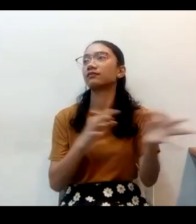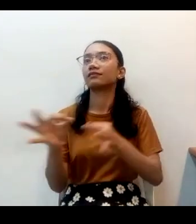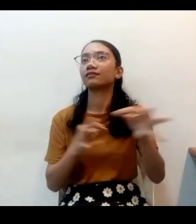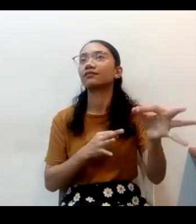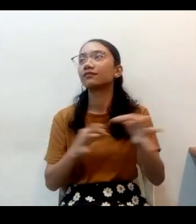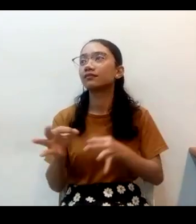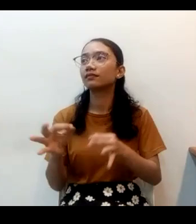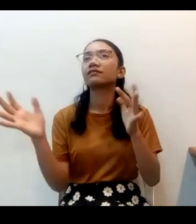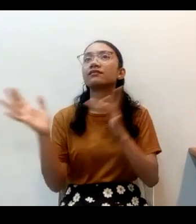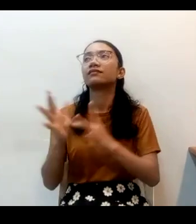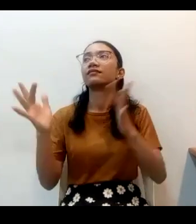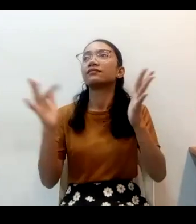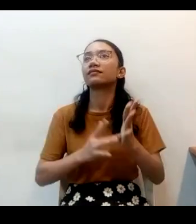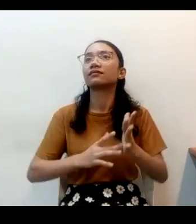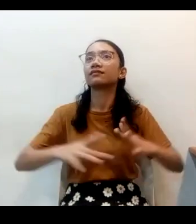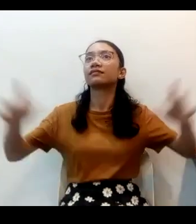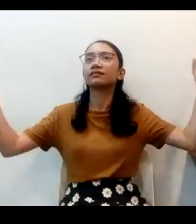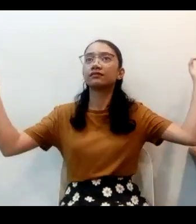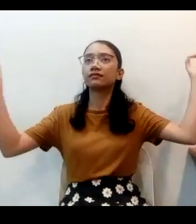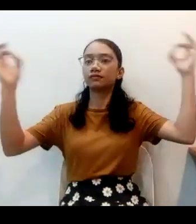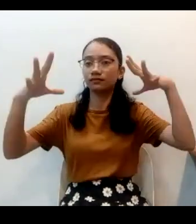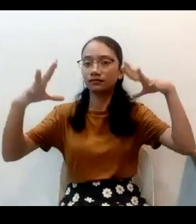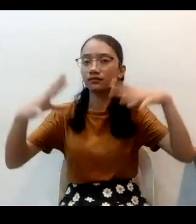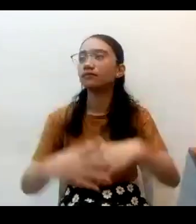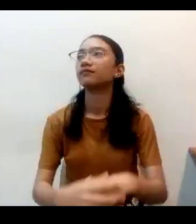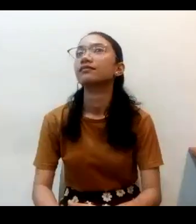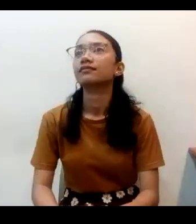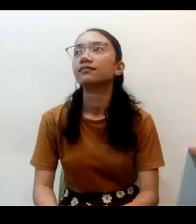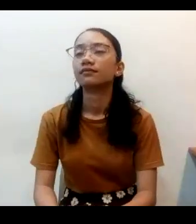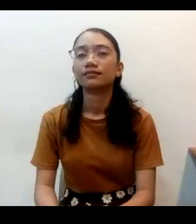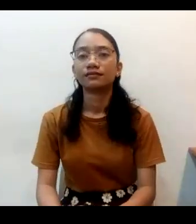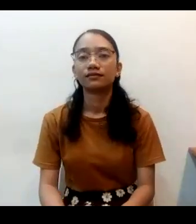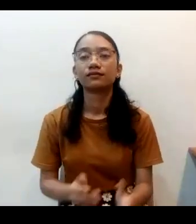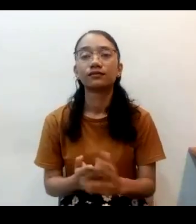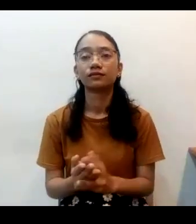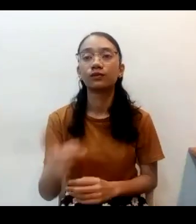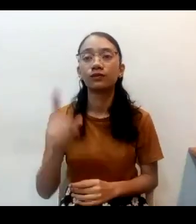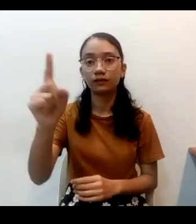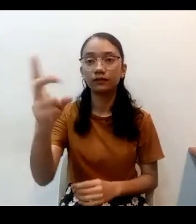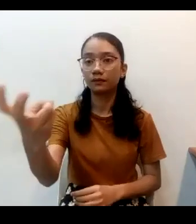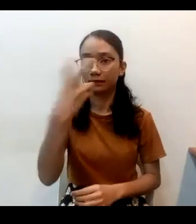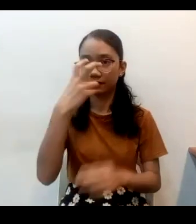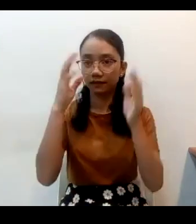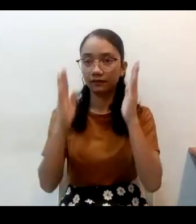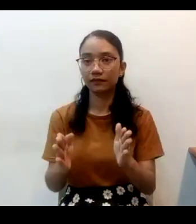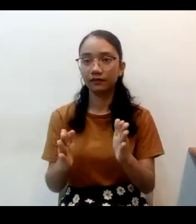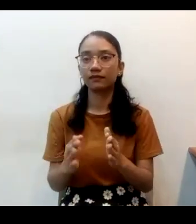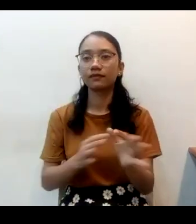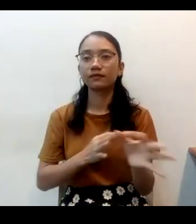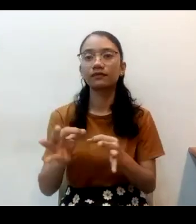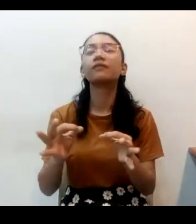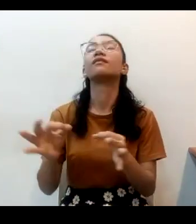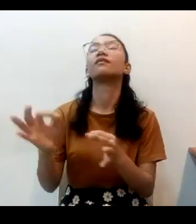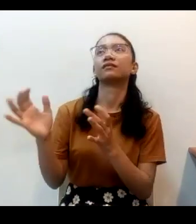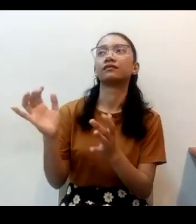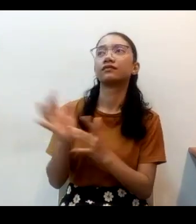chapter 9, yung mutukoy ito na si Jesus ang liwanag. Kaya sa pamamagitan po ng isang bulag, pinakita po ng Biblia na si Jesus ang tunay na